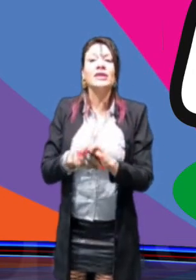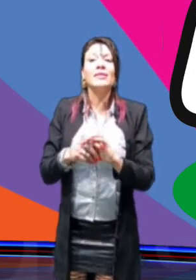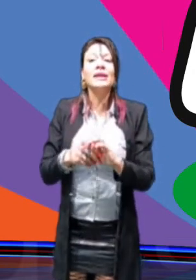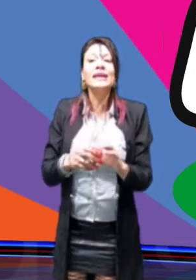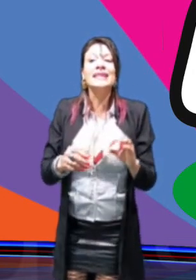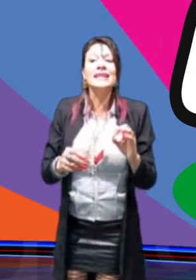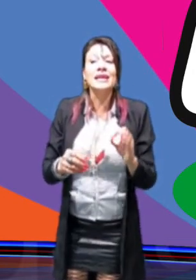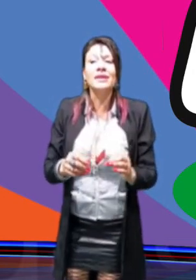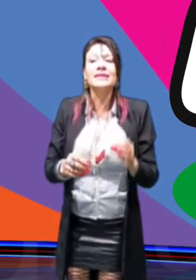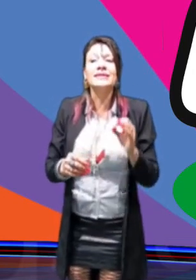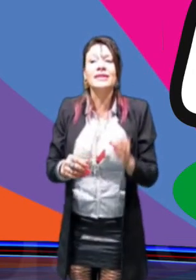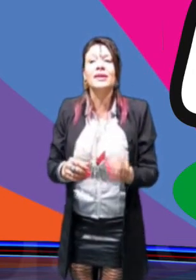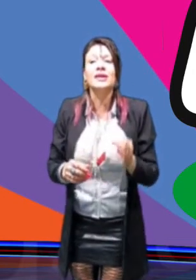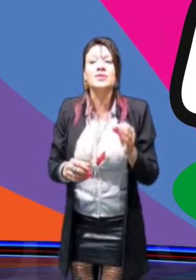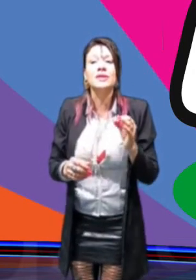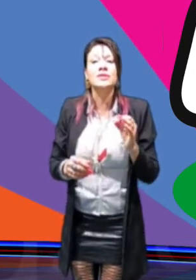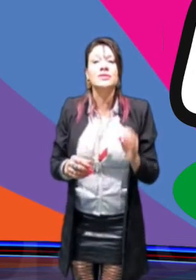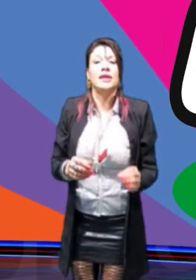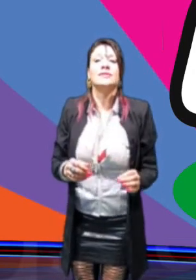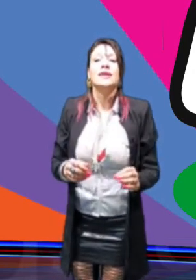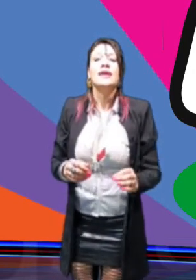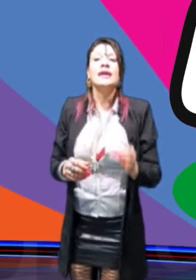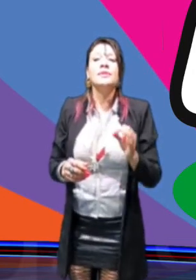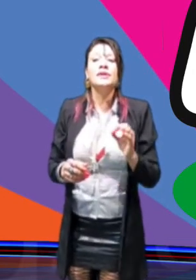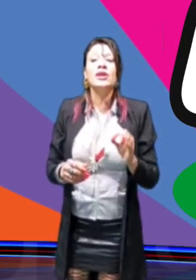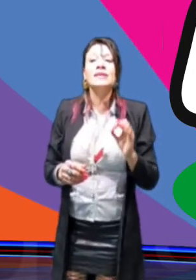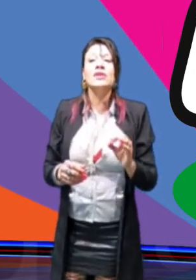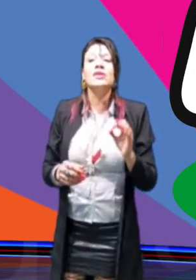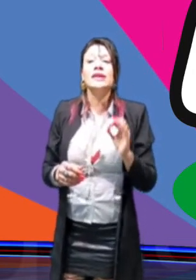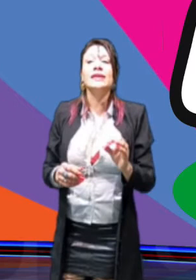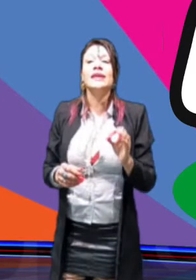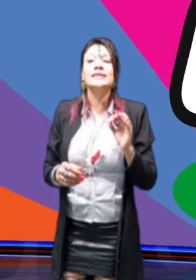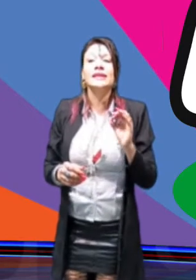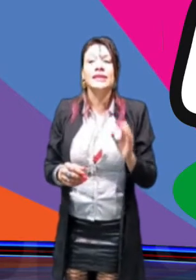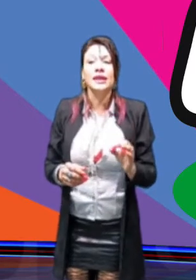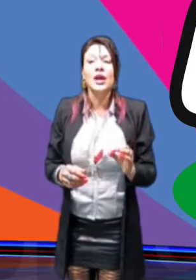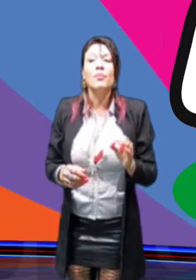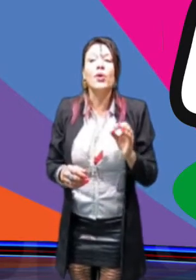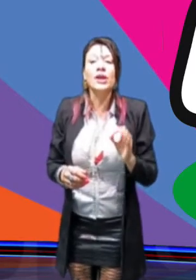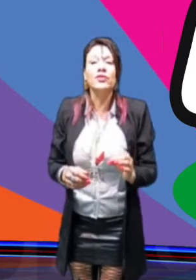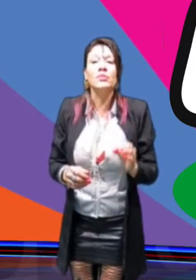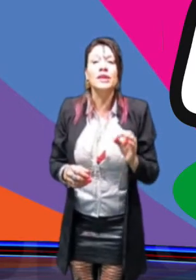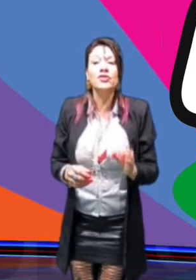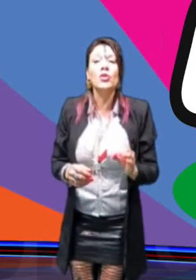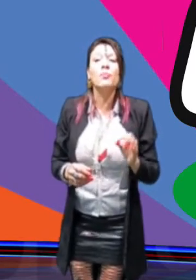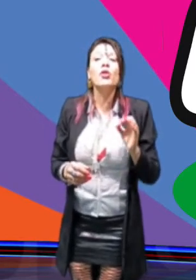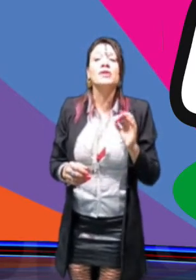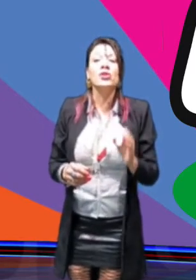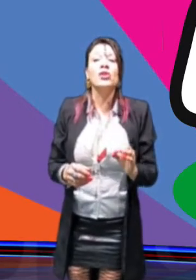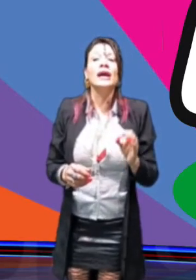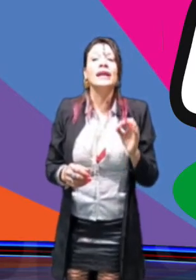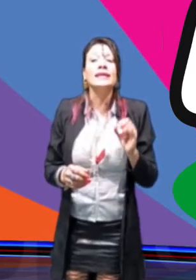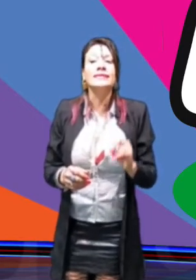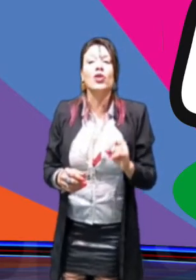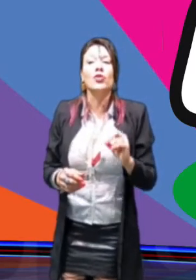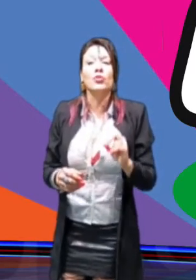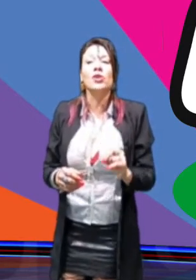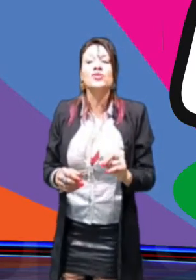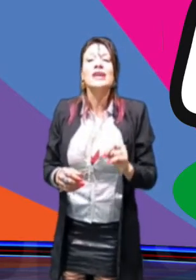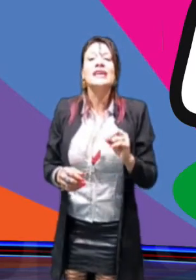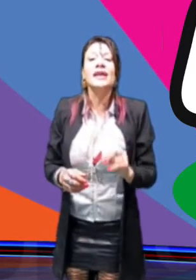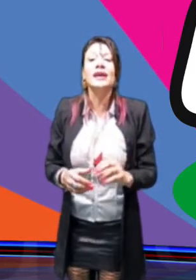esta manera se quiebra el sistema de las obras sociales. Le advirtieron a más a los dirigentes de la CGT. Por eso el ministro prometió analizar los